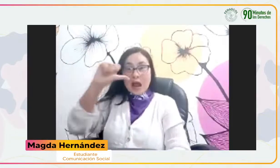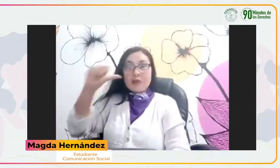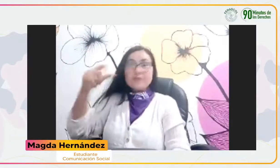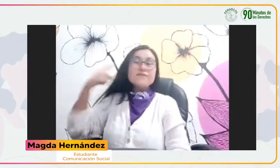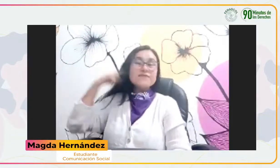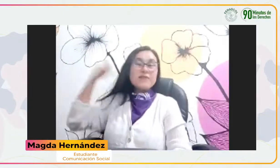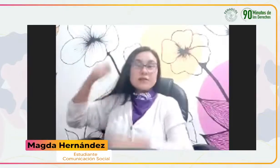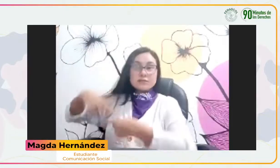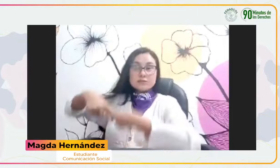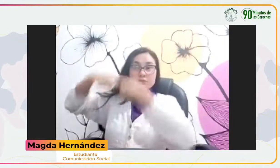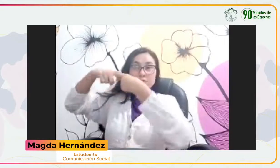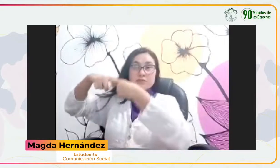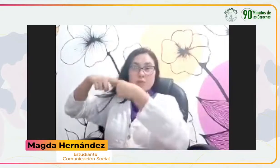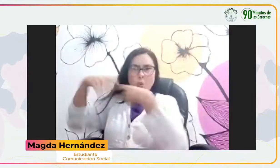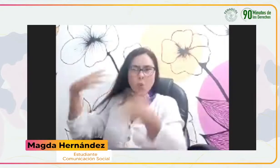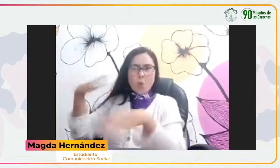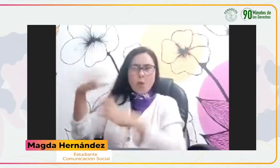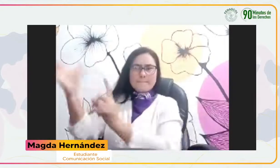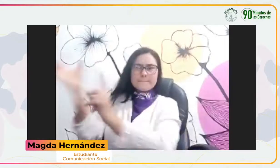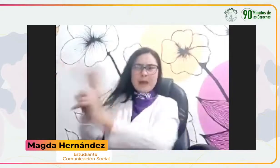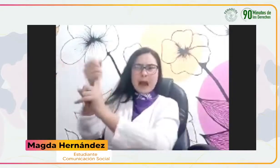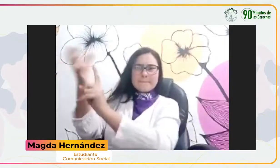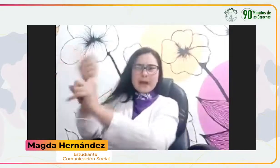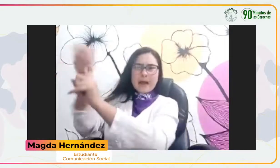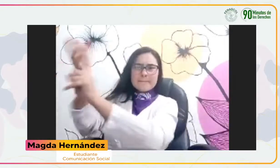sentido y que el feminicidio